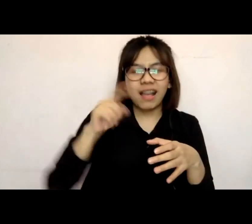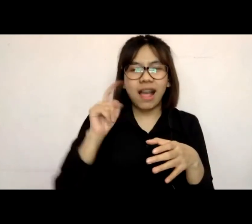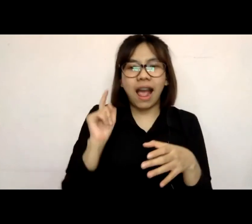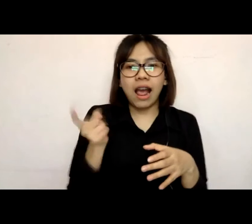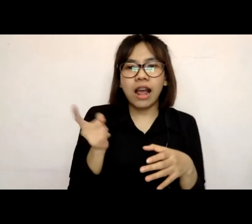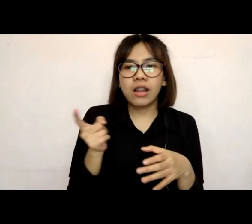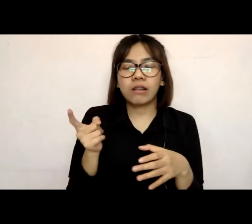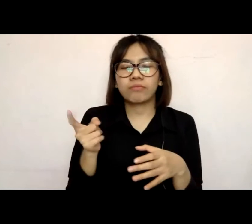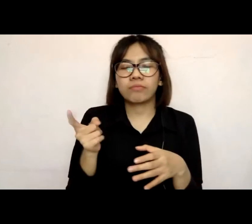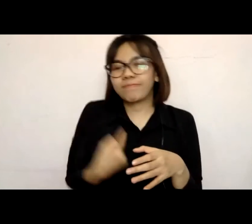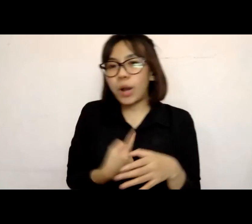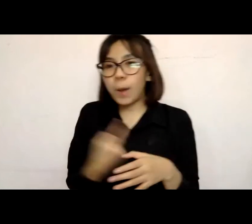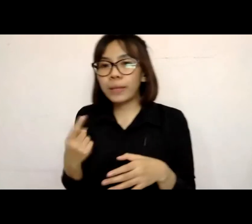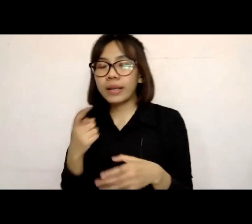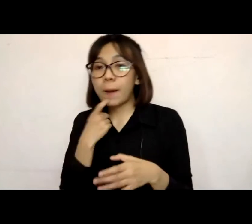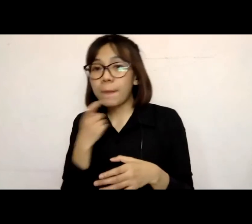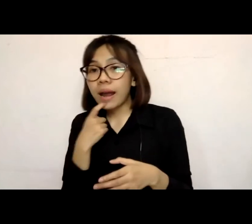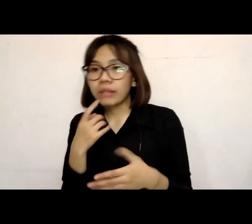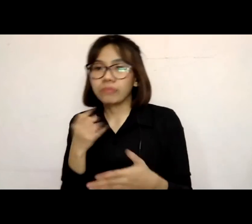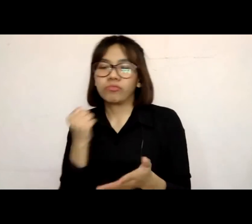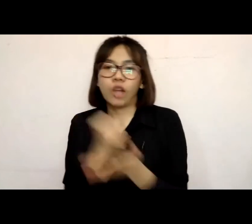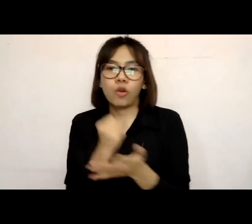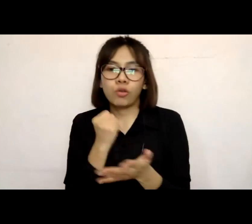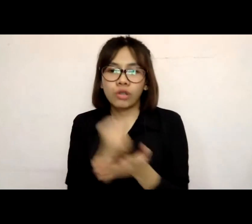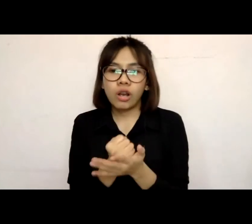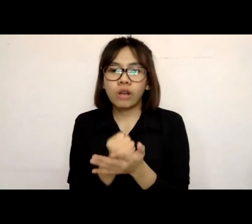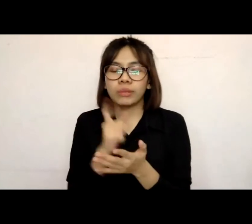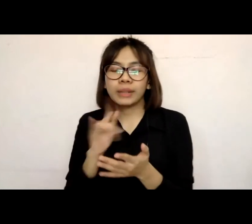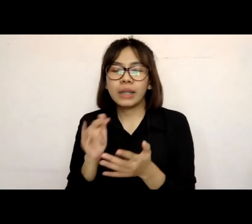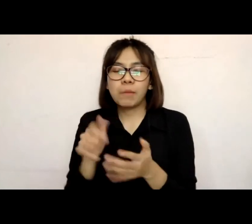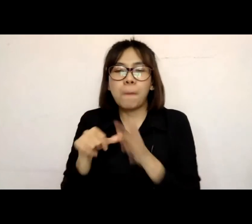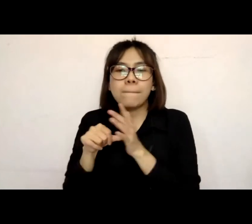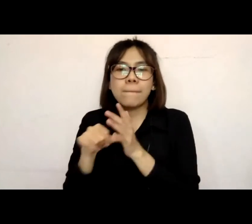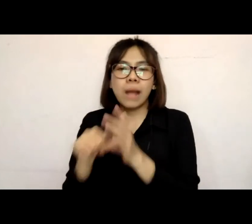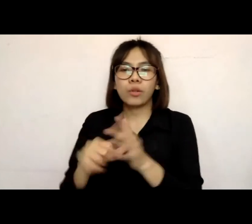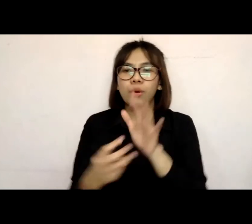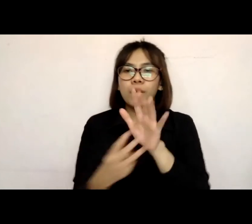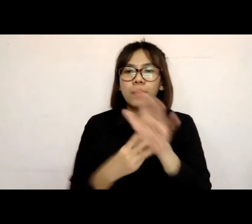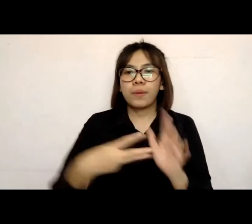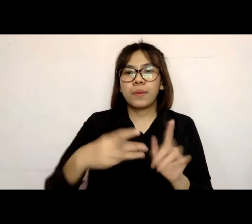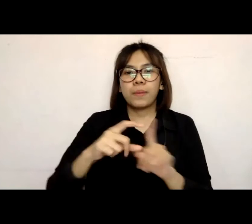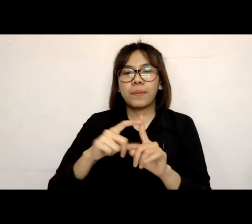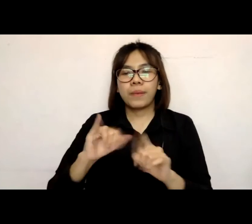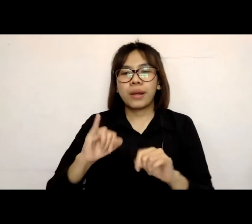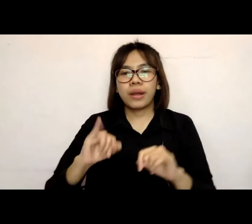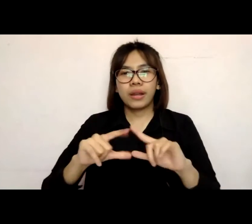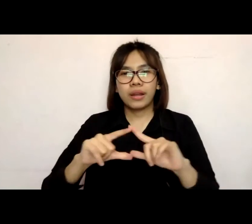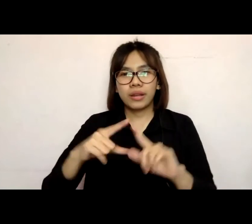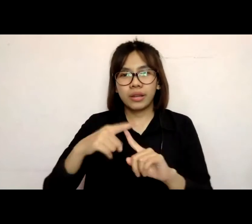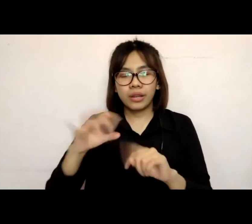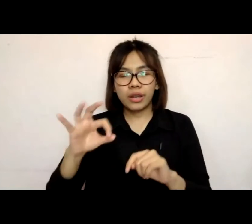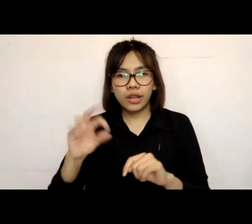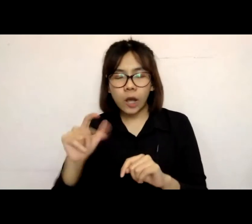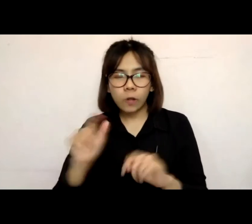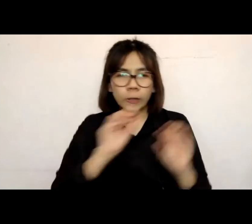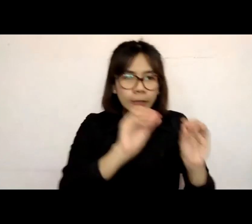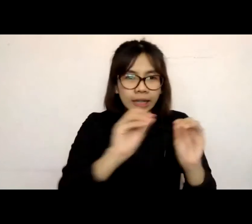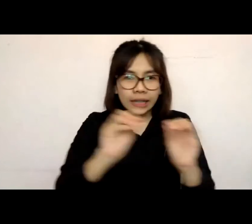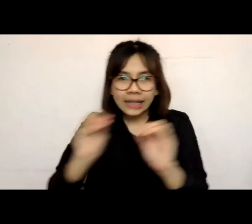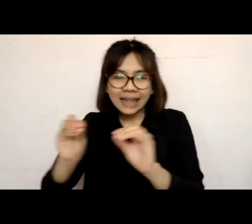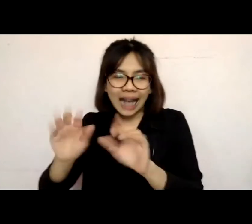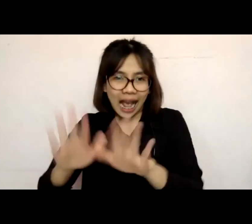Berani Lapor. Jadi memang banyak sekali anak-anak yang memang mengalami tindakan-tindakan yang tidak mengenakan, baik itu di